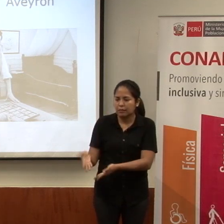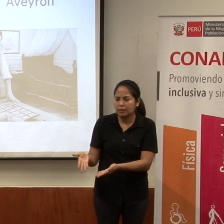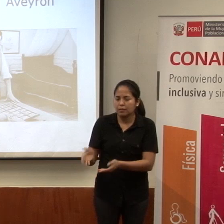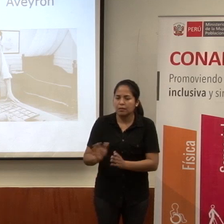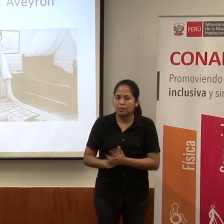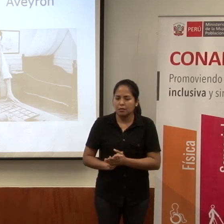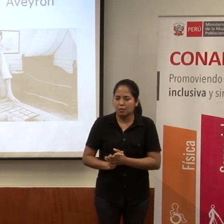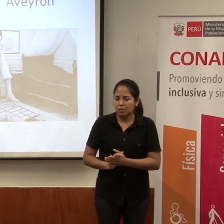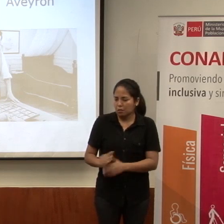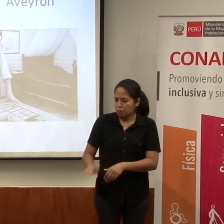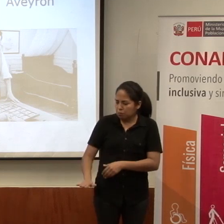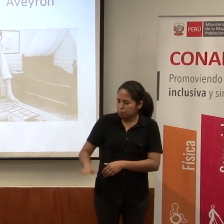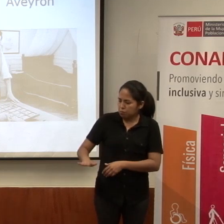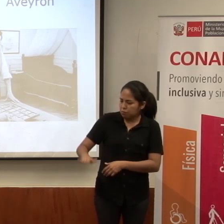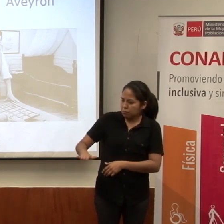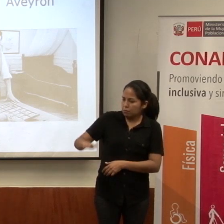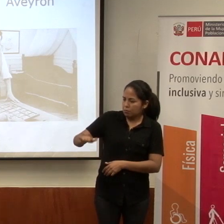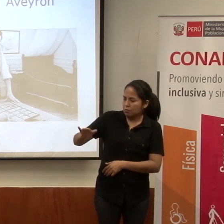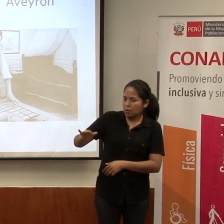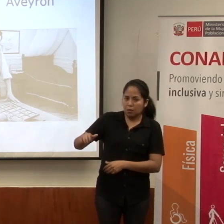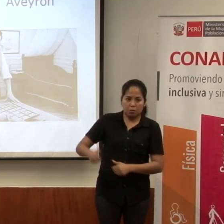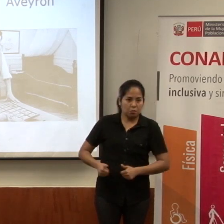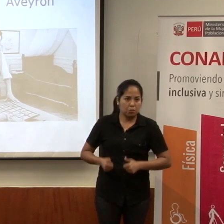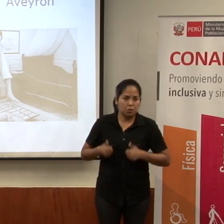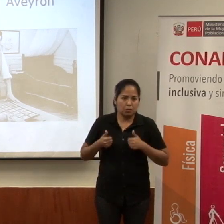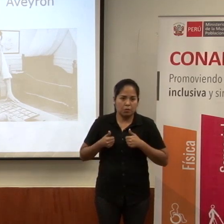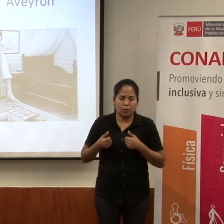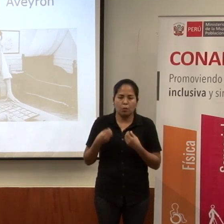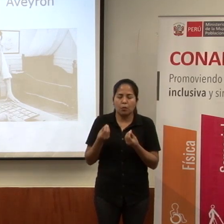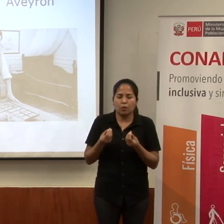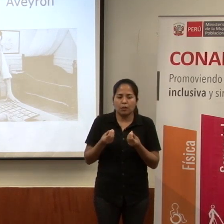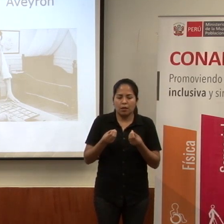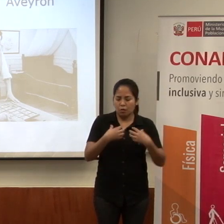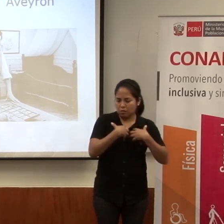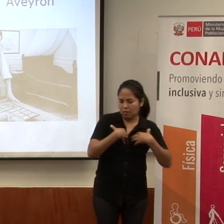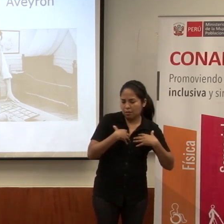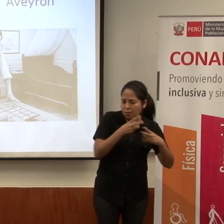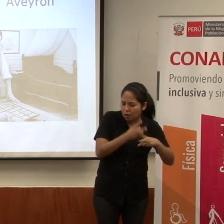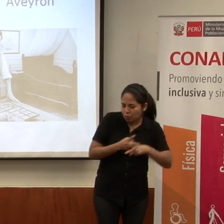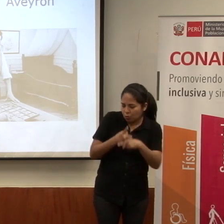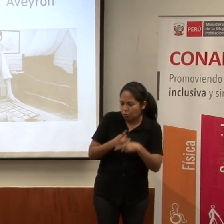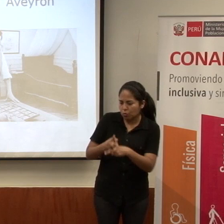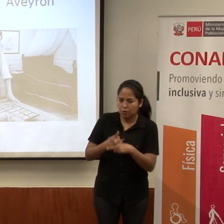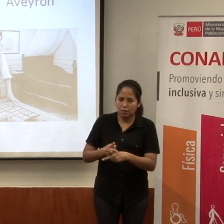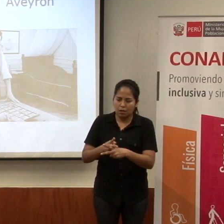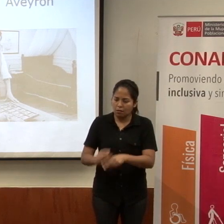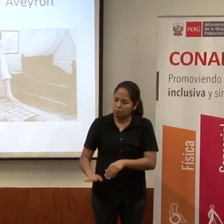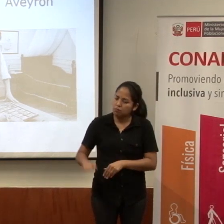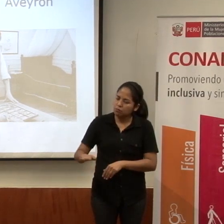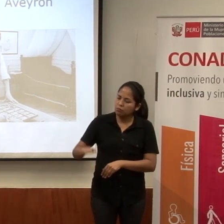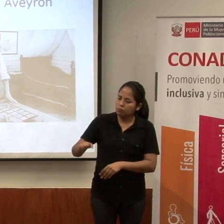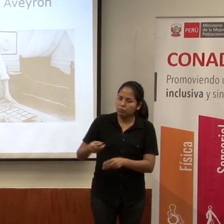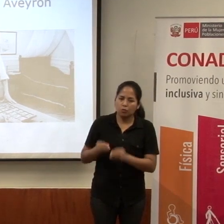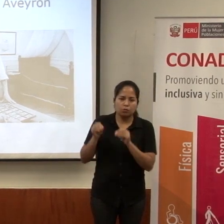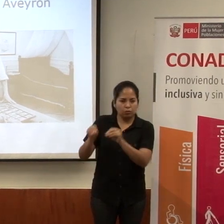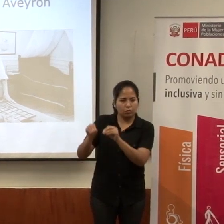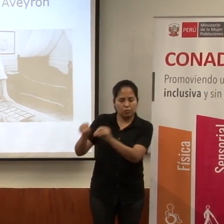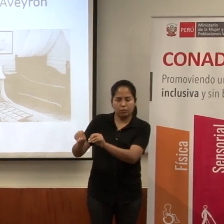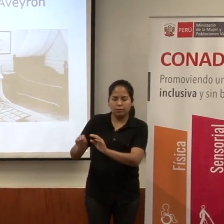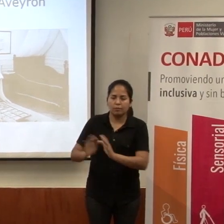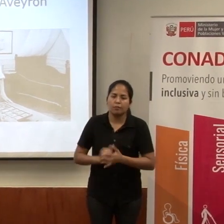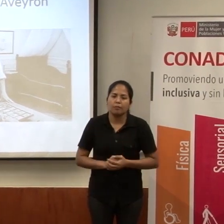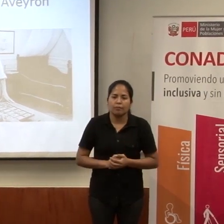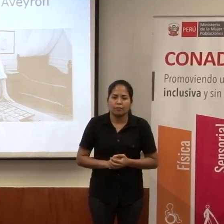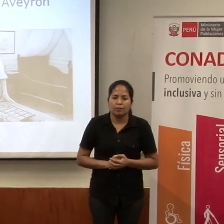gracias, parece, a su interacción con el medio, al cuidado de algunos animales, etc. Algo así pasó.